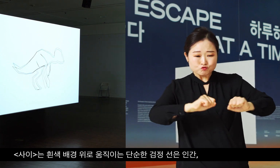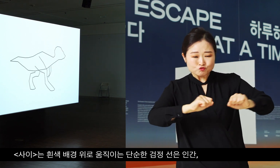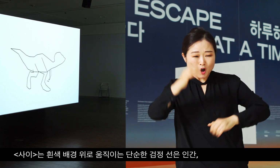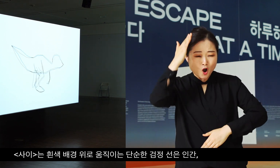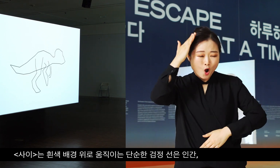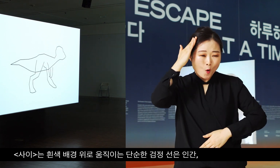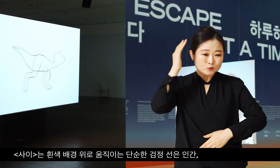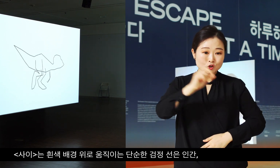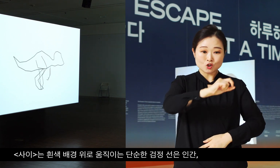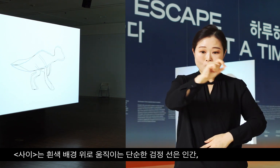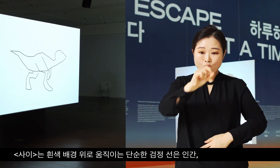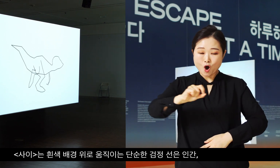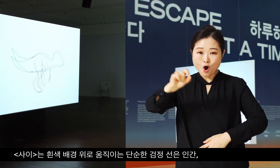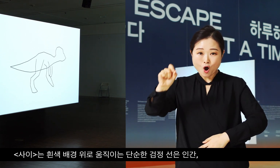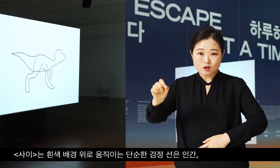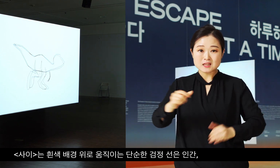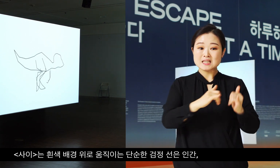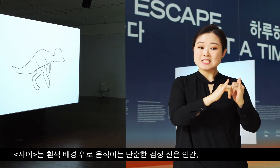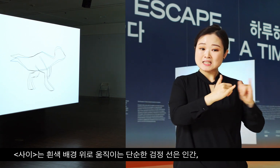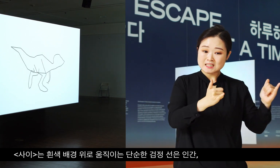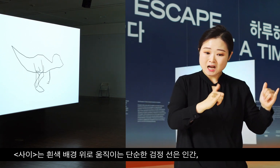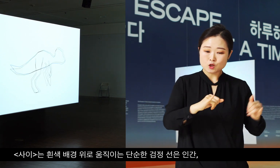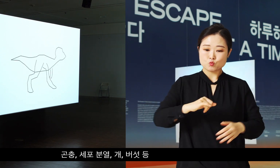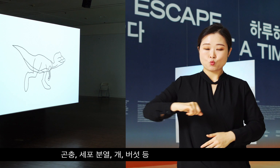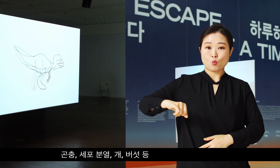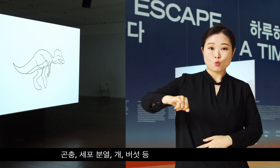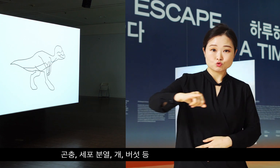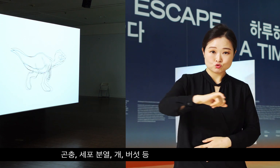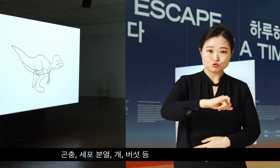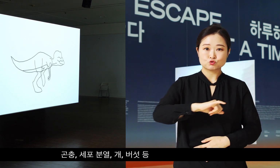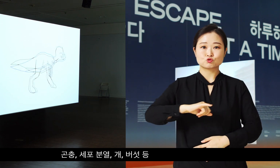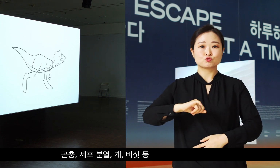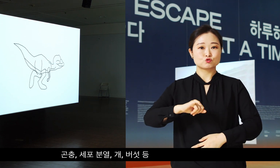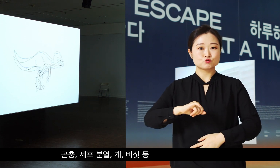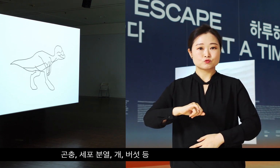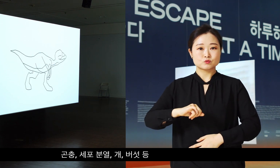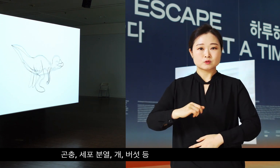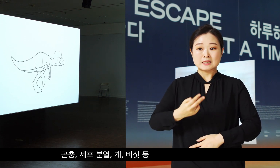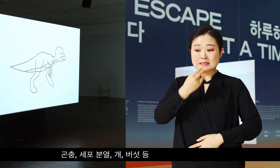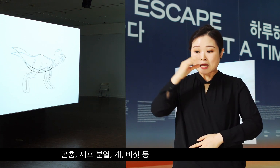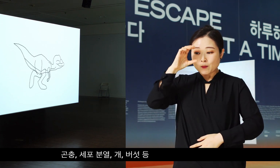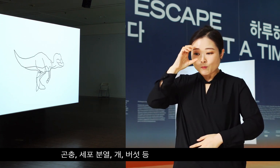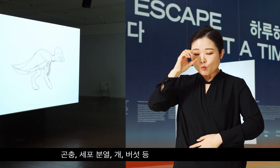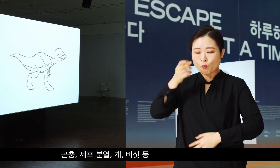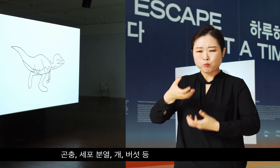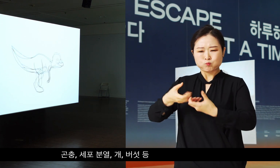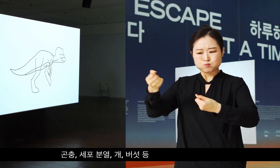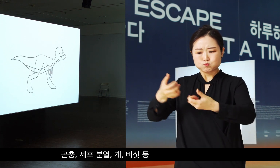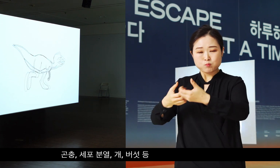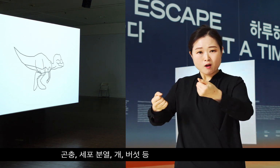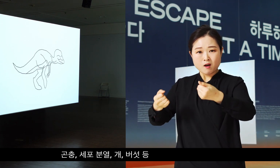곤충, 세포 분열, 개, 버섯